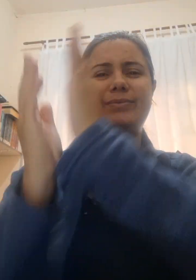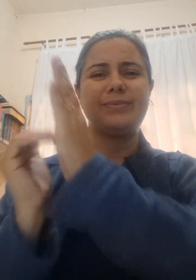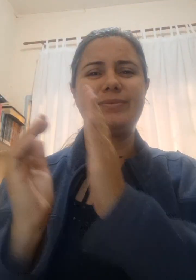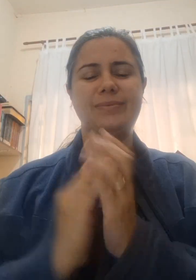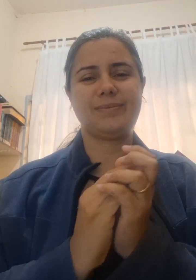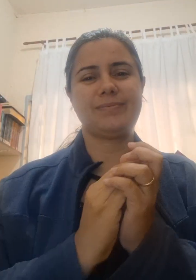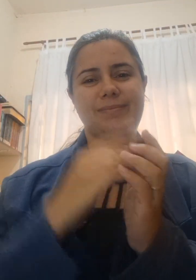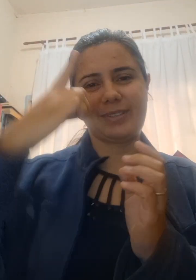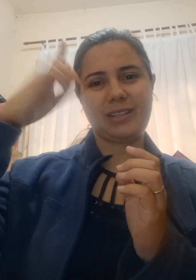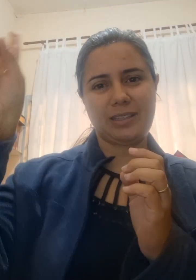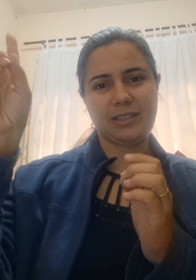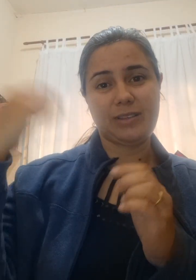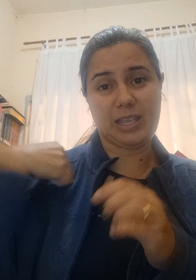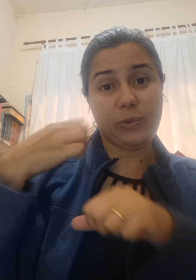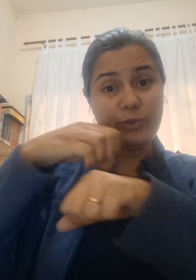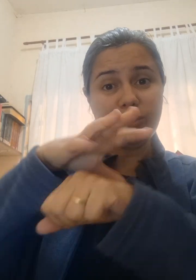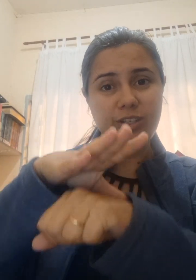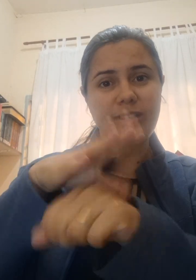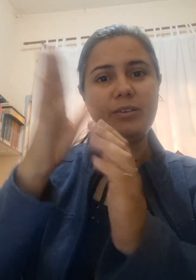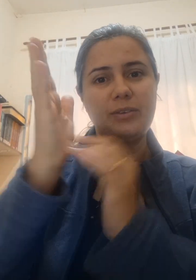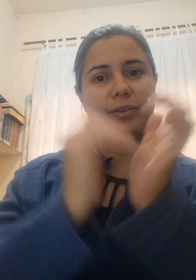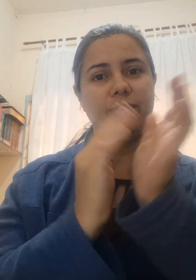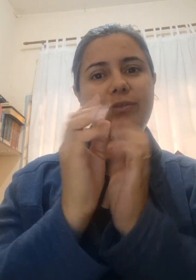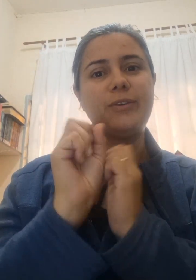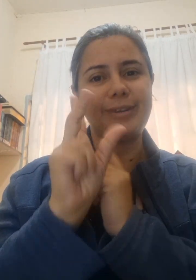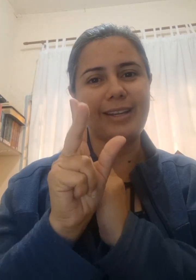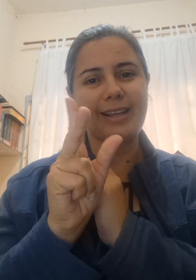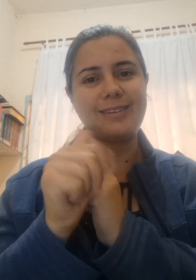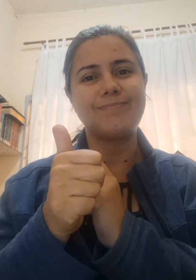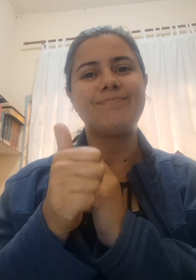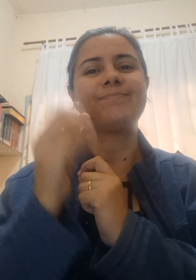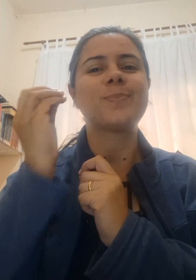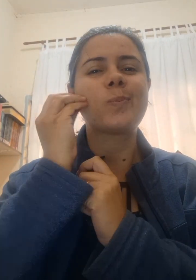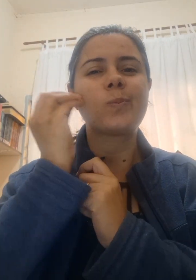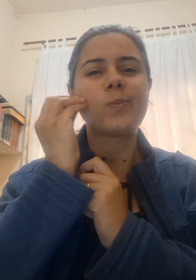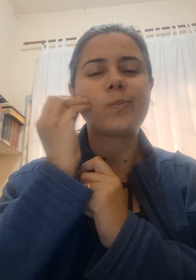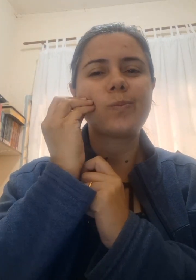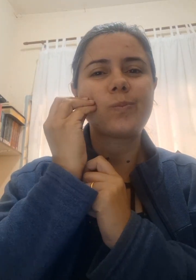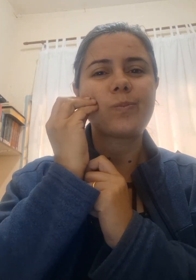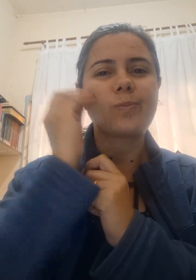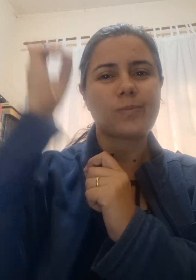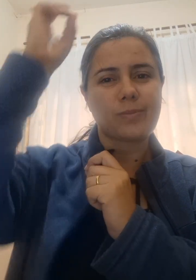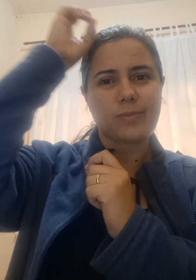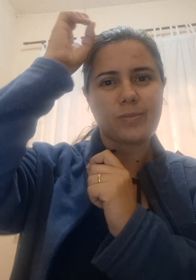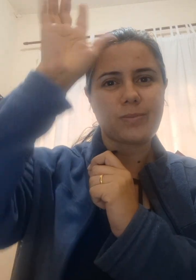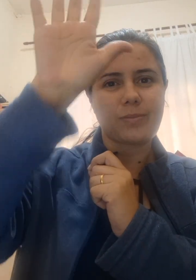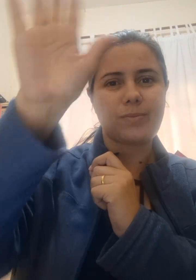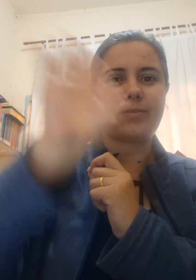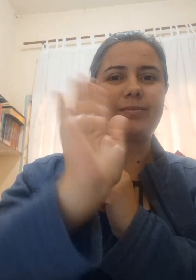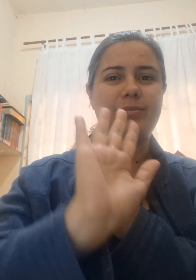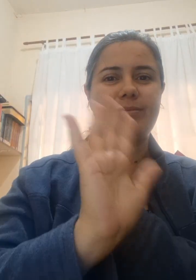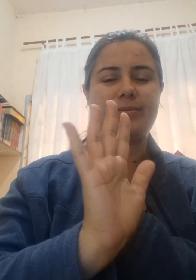ao Senhor, Deus. Eu vou dar uma dica aqui de um louvor, ok? Beijos, Deus abençoe, tchau.